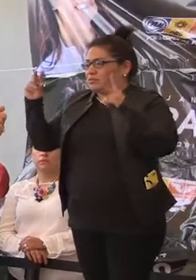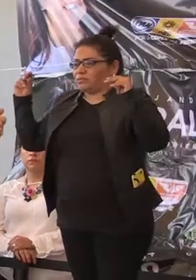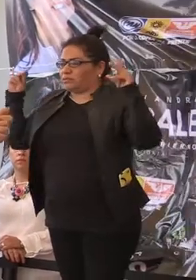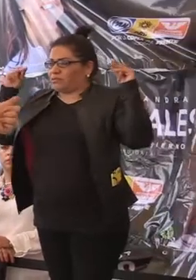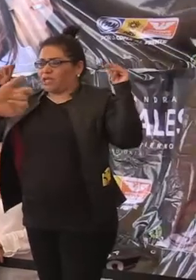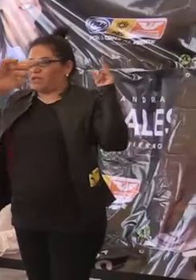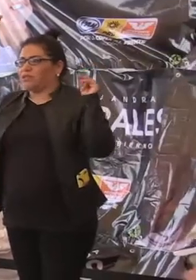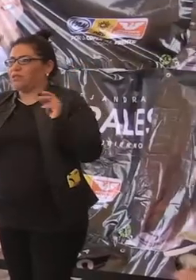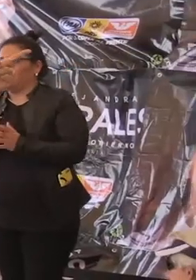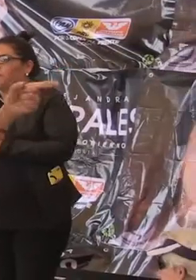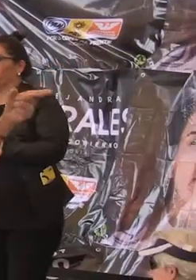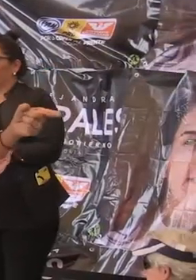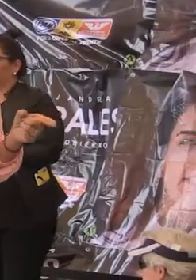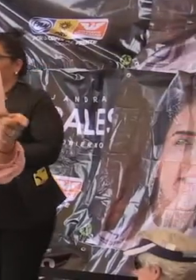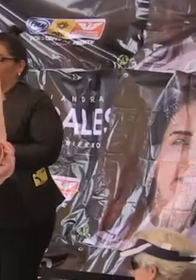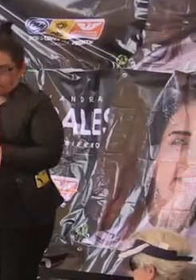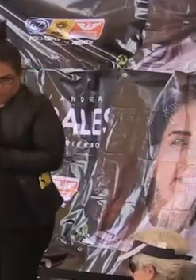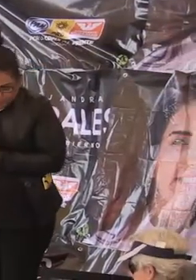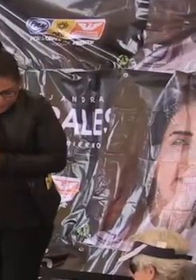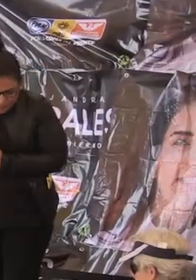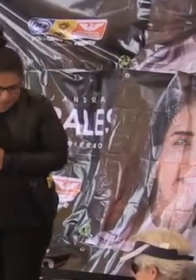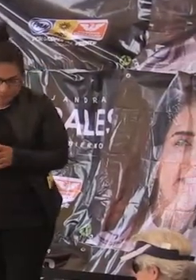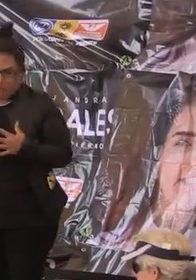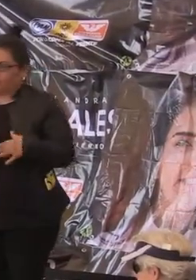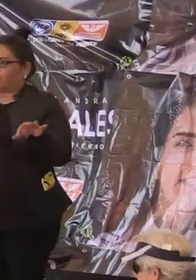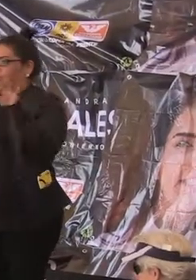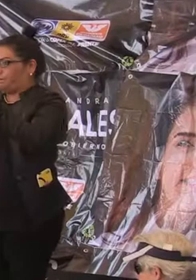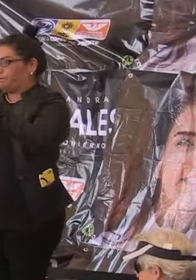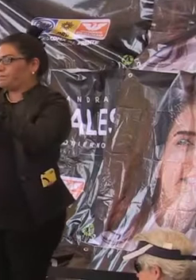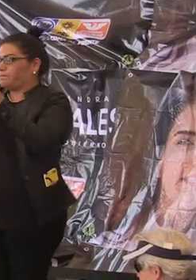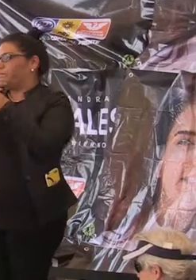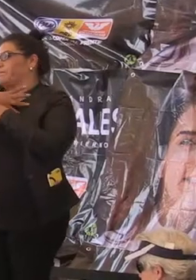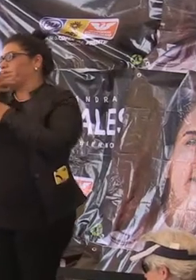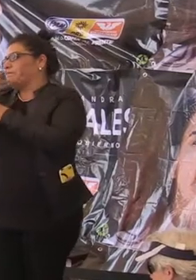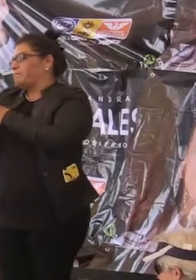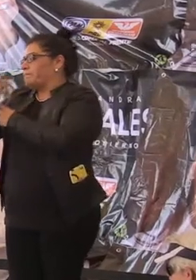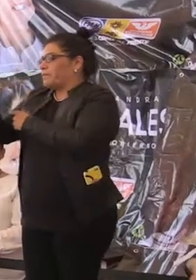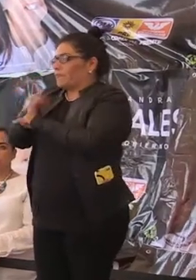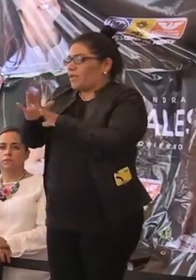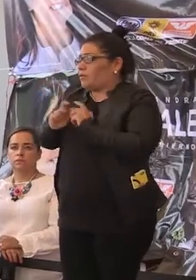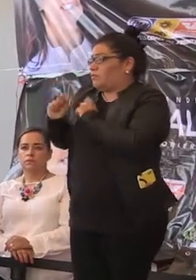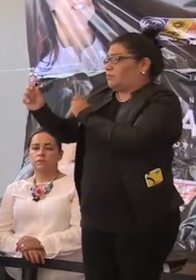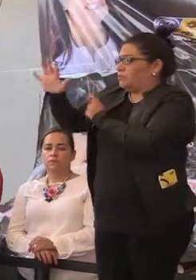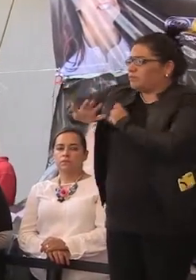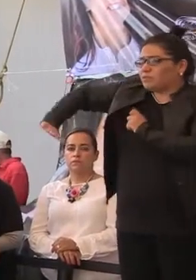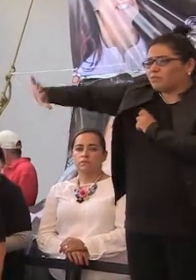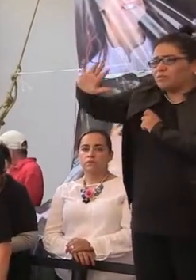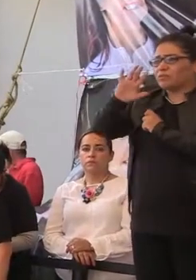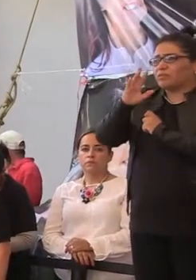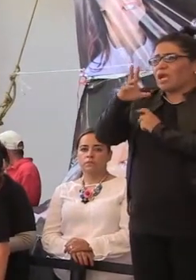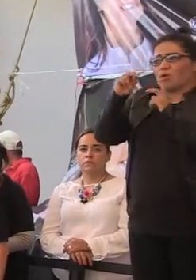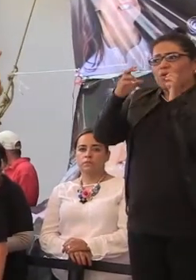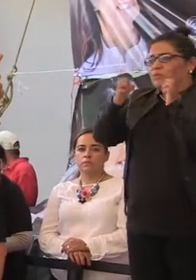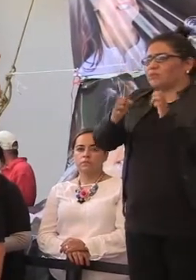no? Bueno, pues es muy importante que me ayuden a pasar la voz, que le informemos a la gente que no